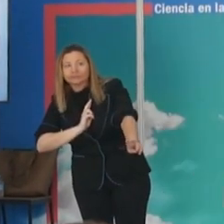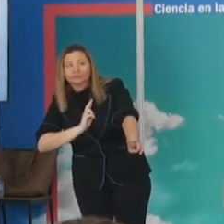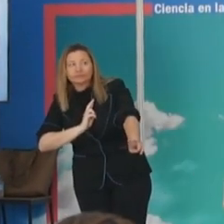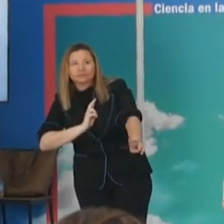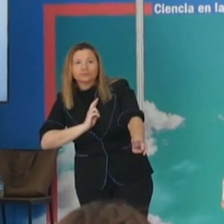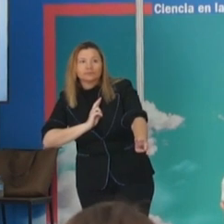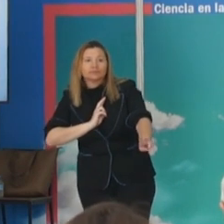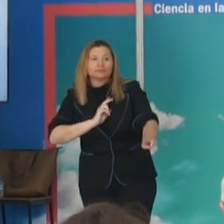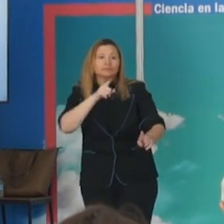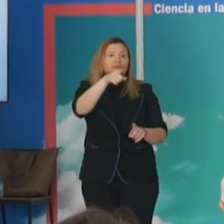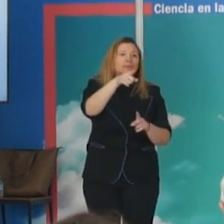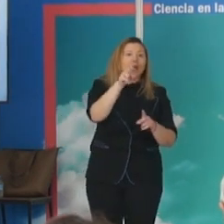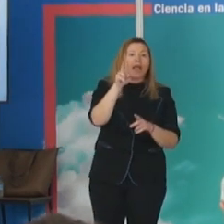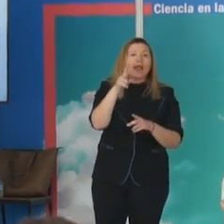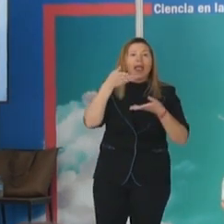¿La criatura de Víctor se anima?